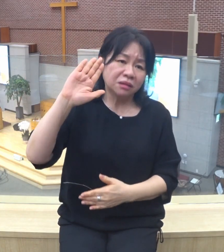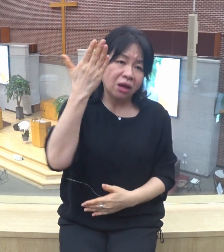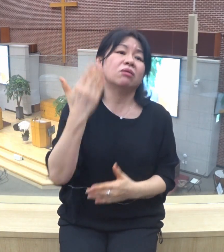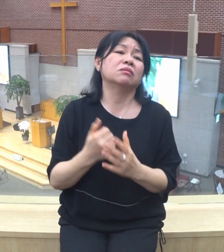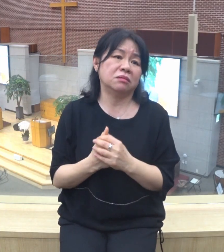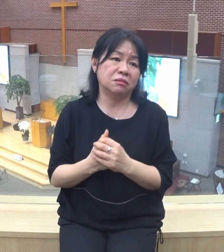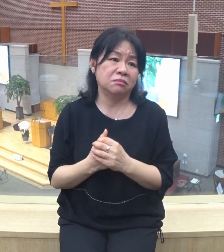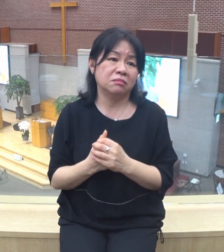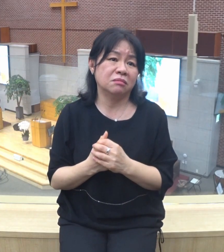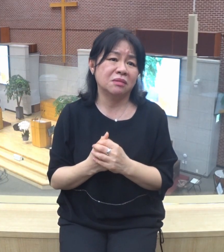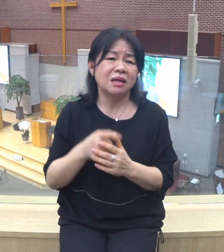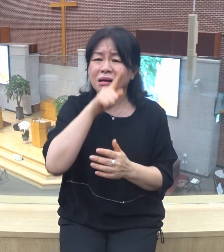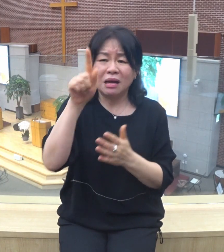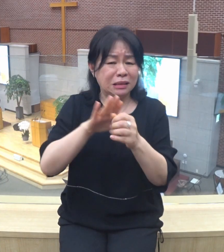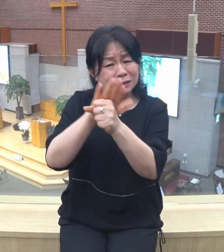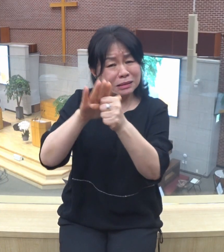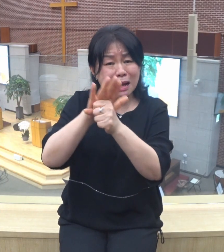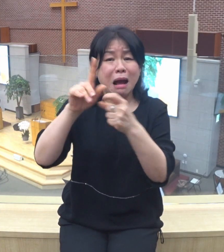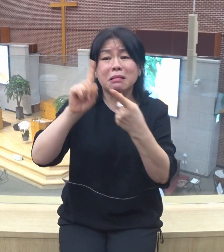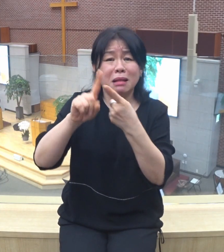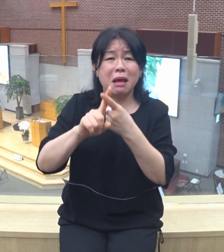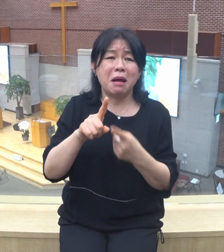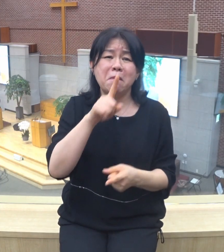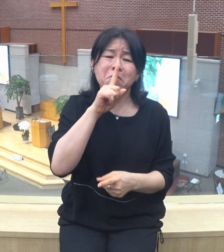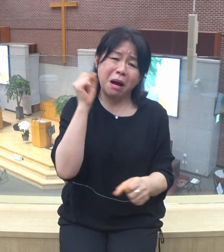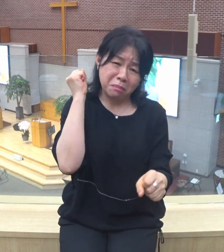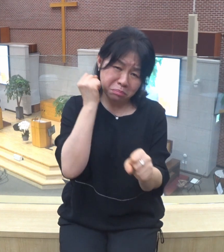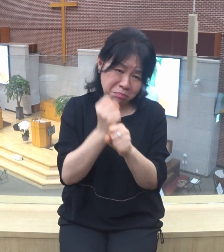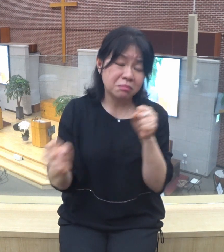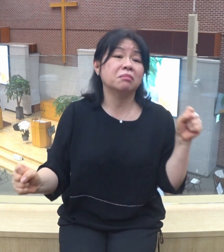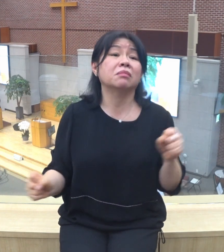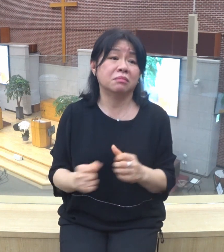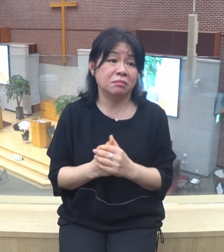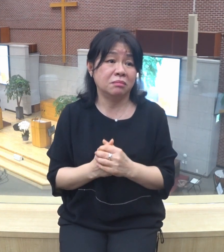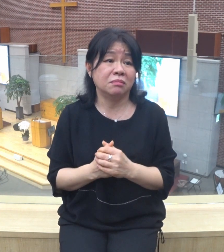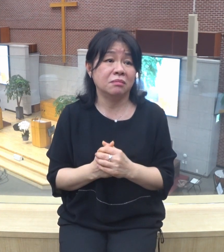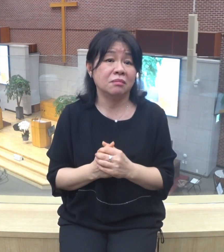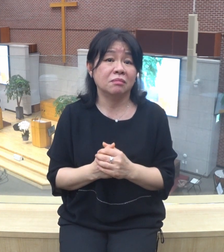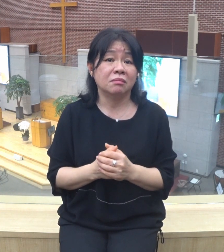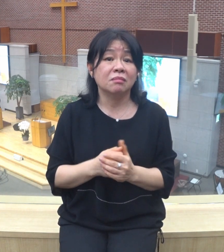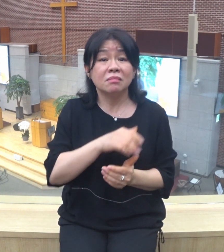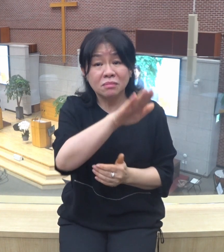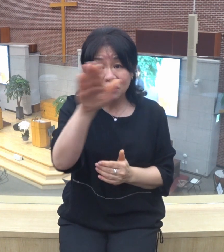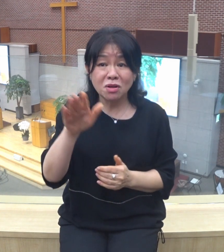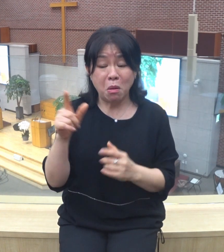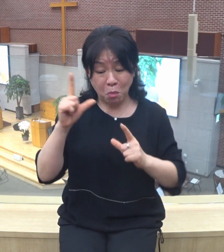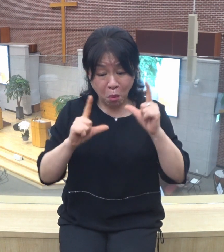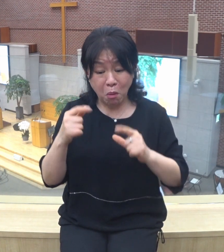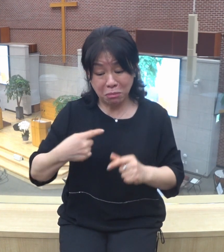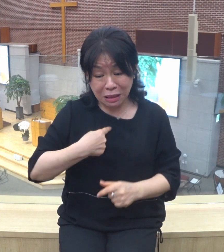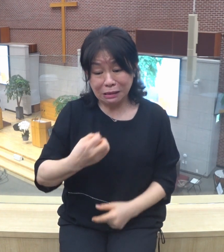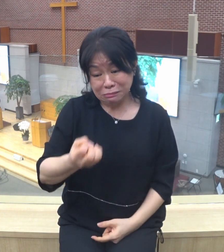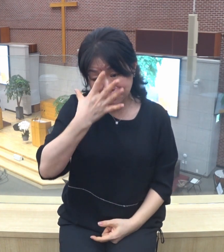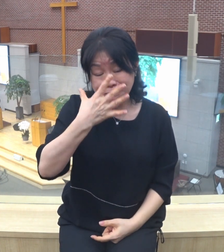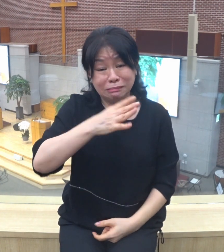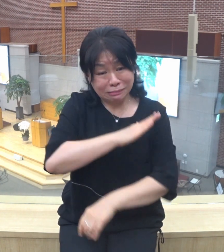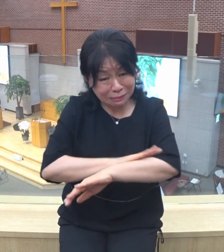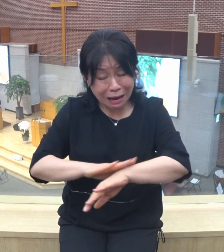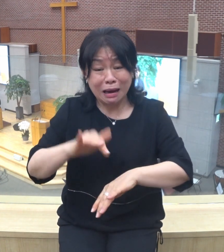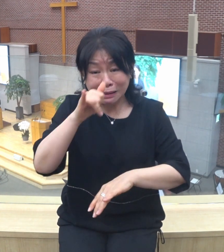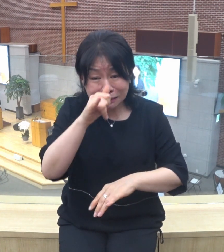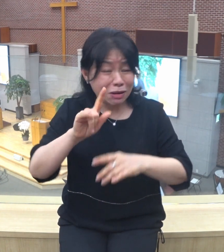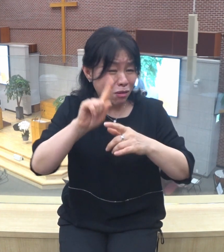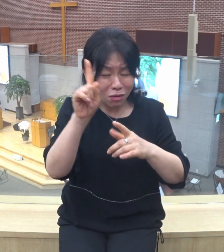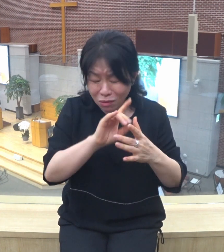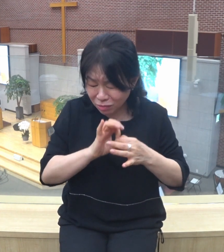없습니다. 우리는 그렇게 얻은 주님의 자녀입니다. 우리가 어떤 모습이든지 우리가 무엇을 해냈든지